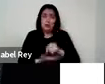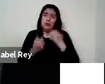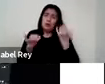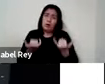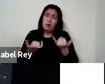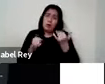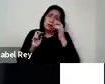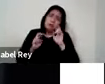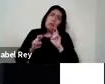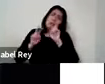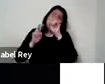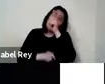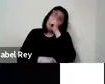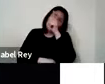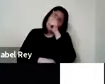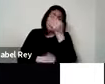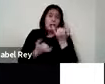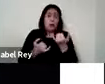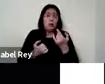apreciar, he estado